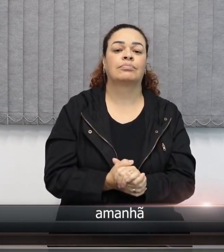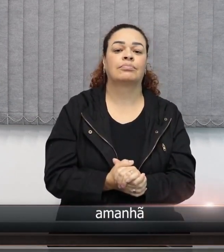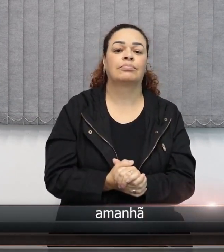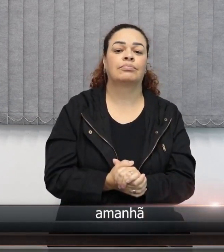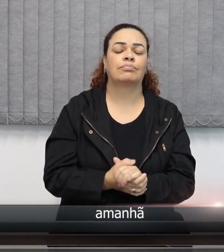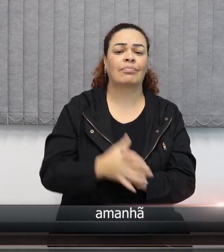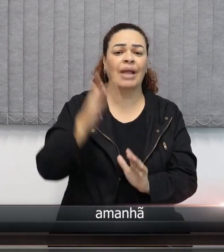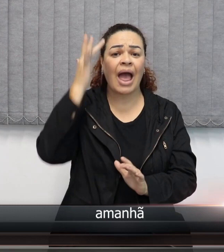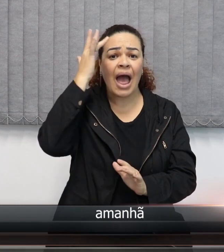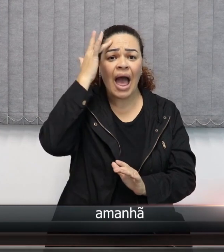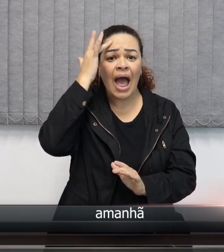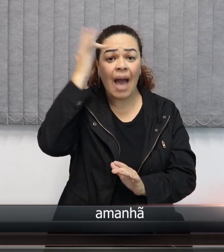Amanhã.